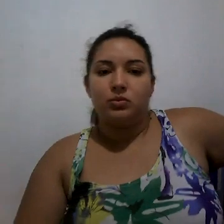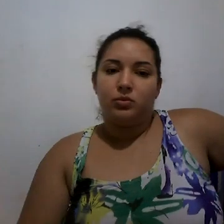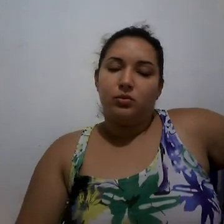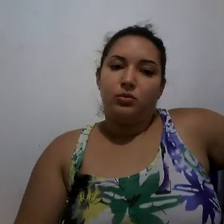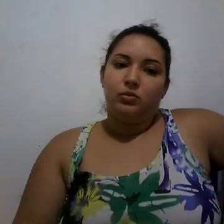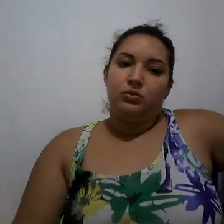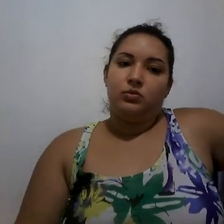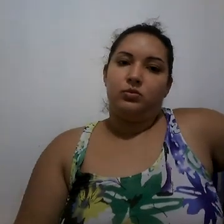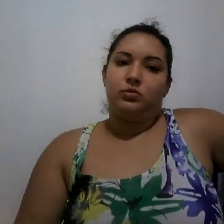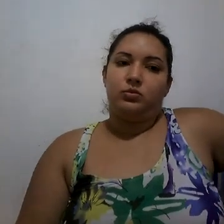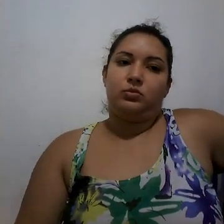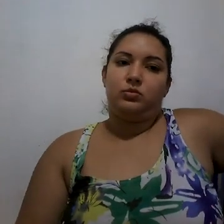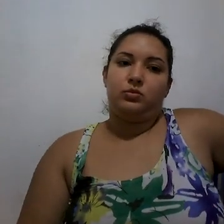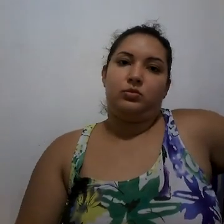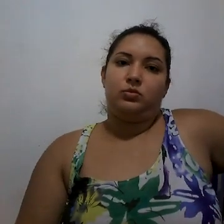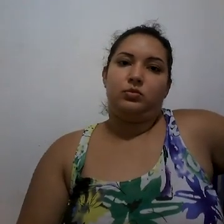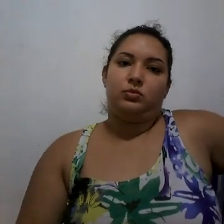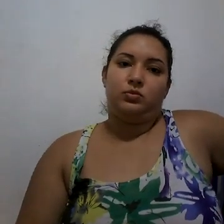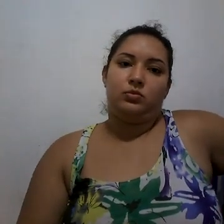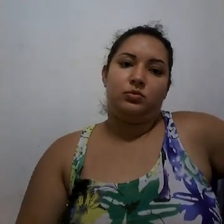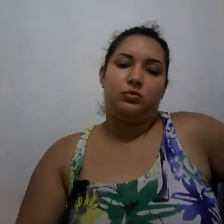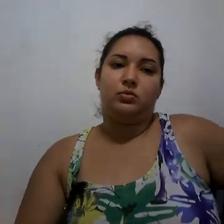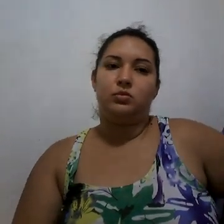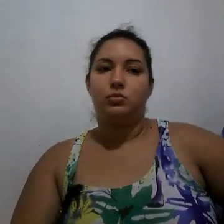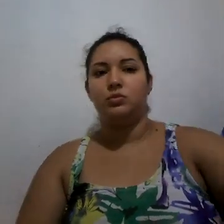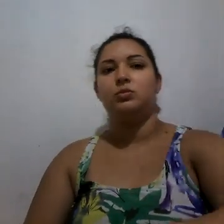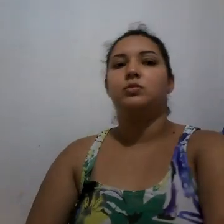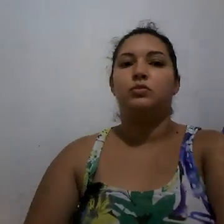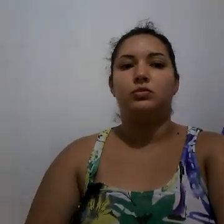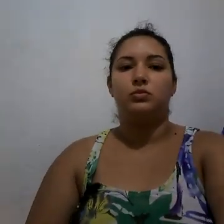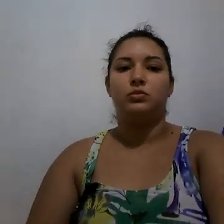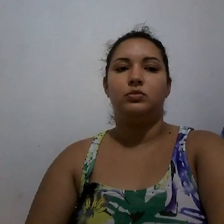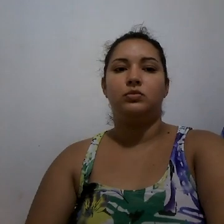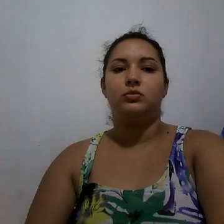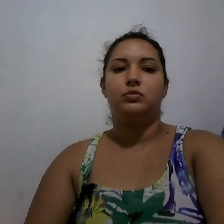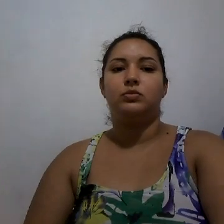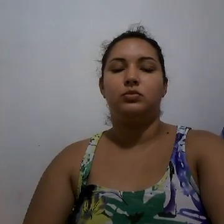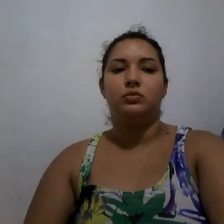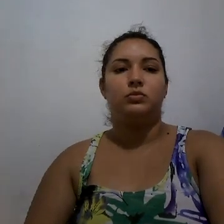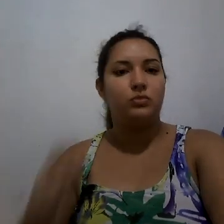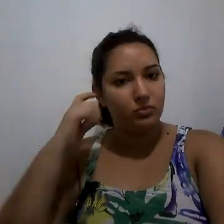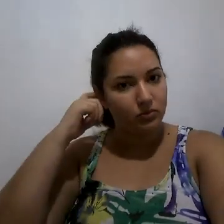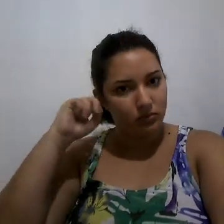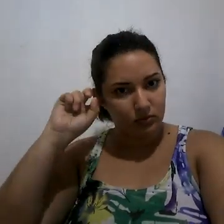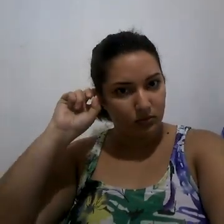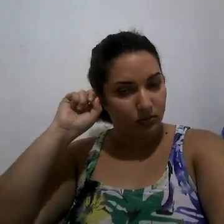alguém perguntou uma coisa aqui. O Hugo perguntou se a manipulação de farmácia é feita em que tamanho? Depende,